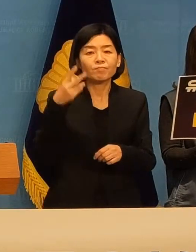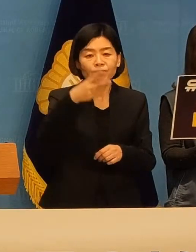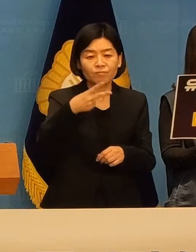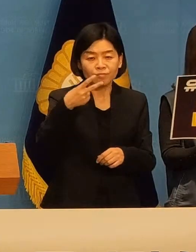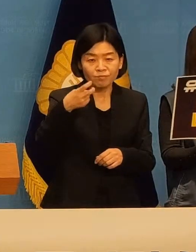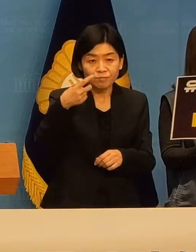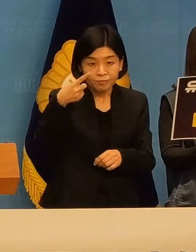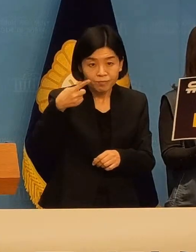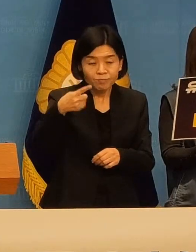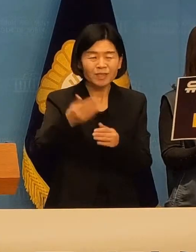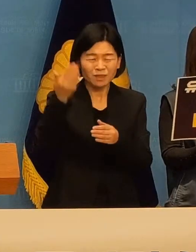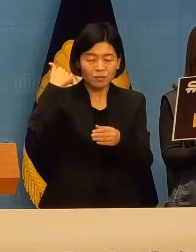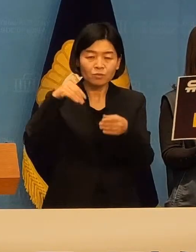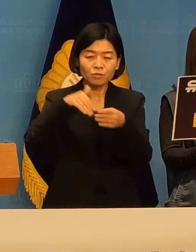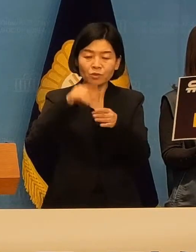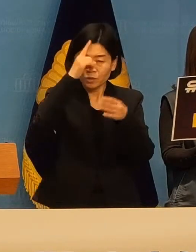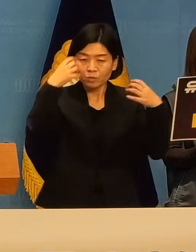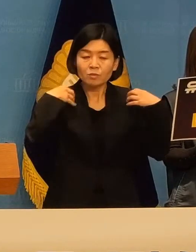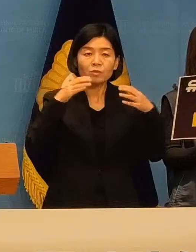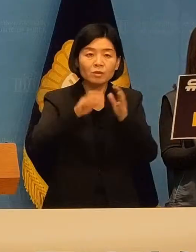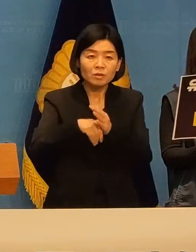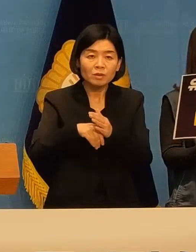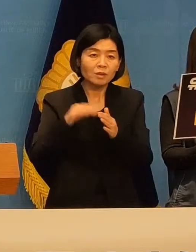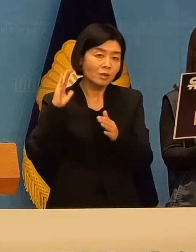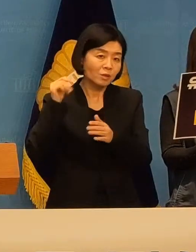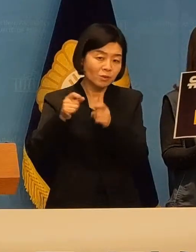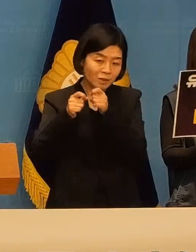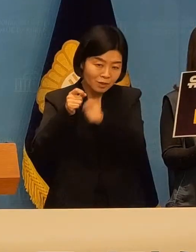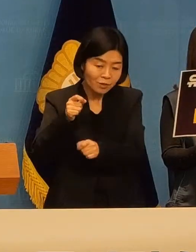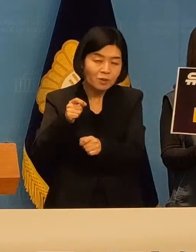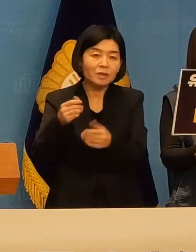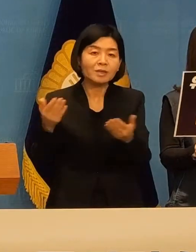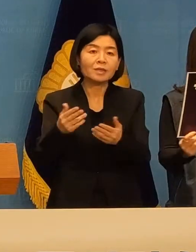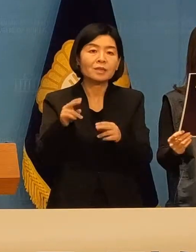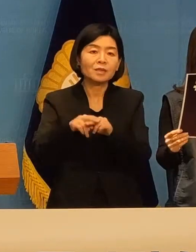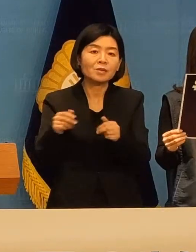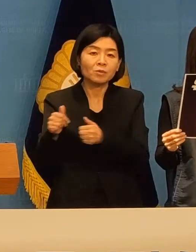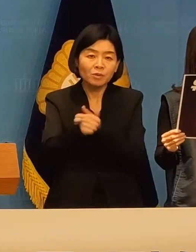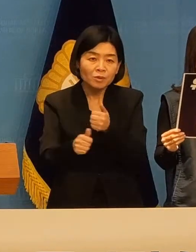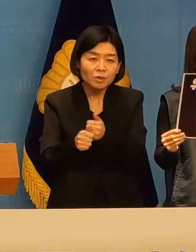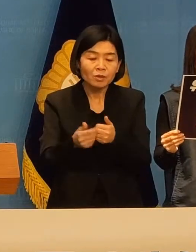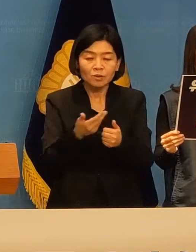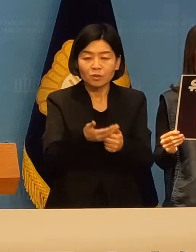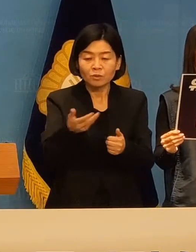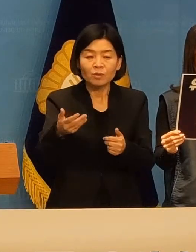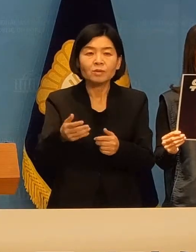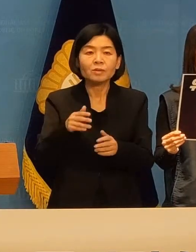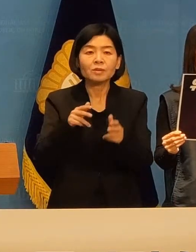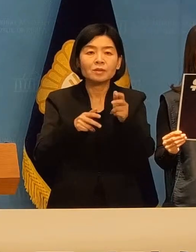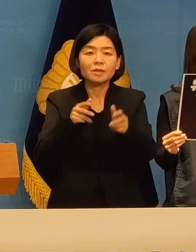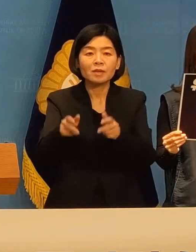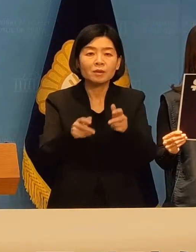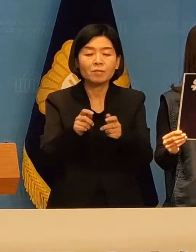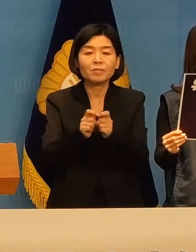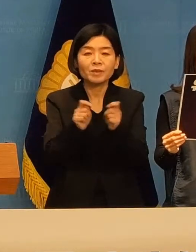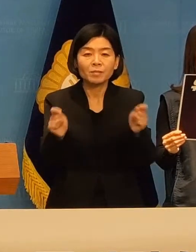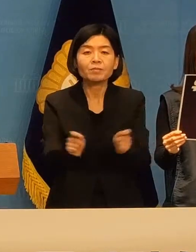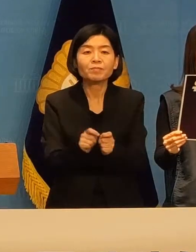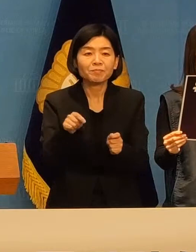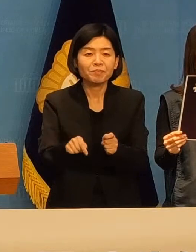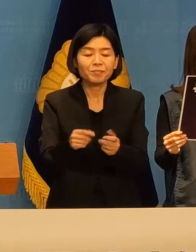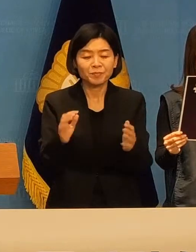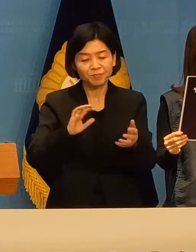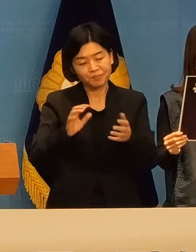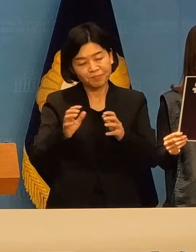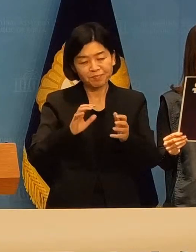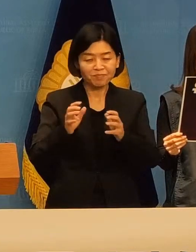2021년 문재인 정부 시기 대통령 직속 일자리위원회 유통산업 TF에서 관련 논의를 시작했으나 별다른